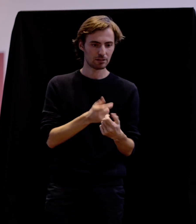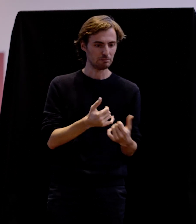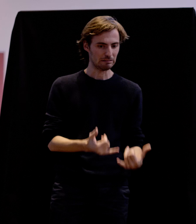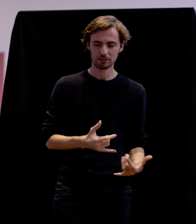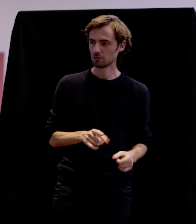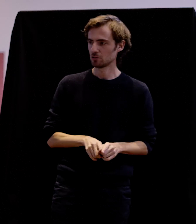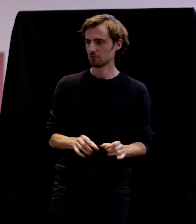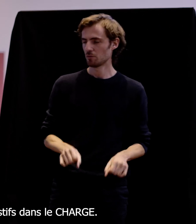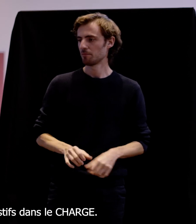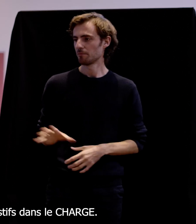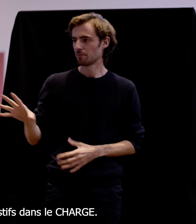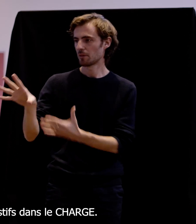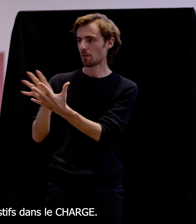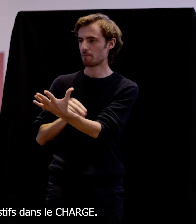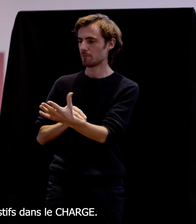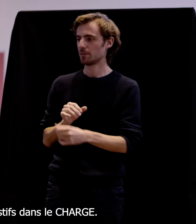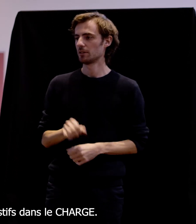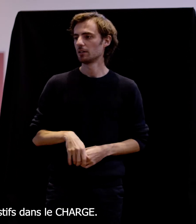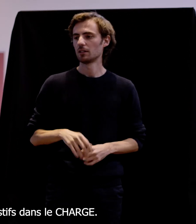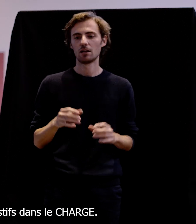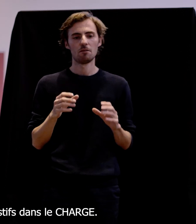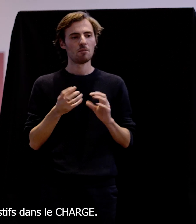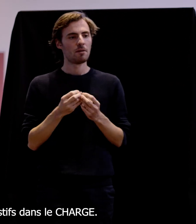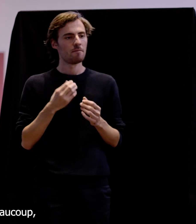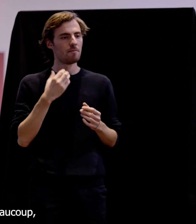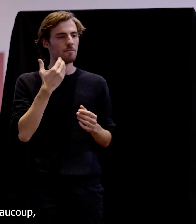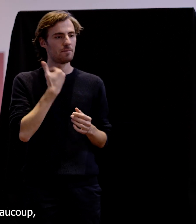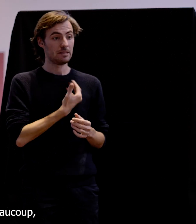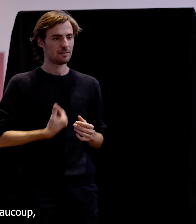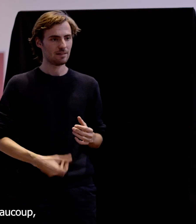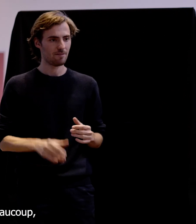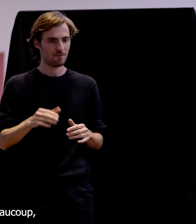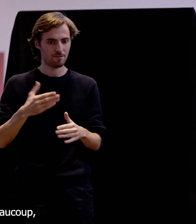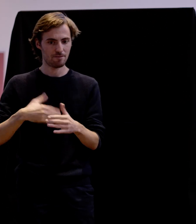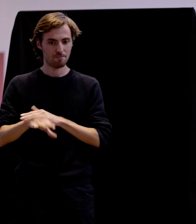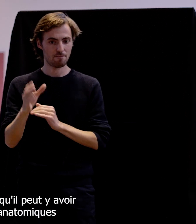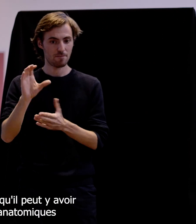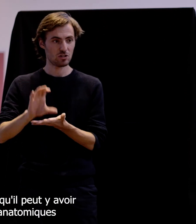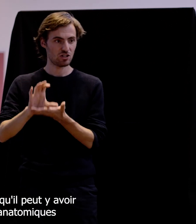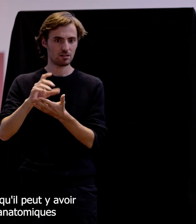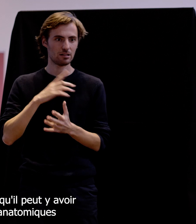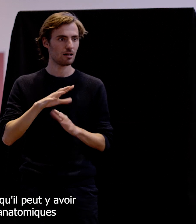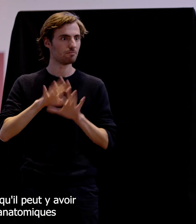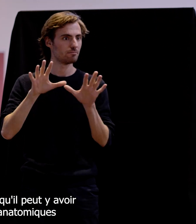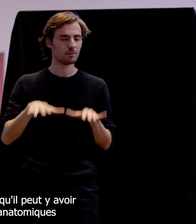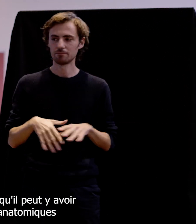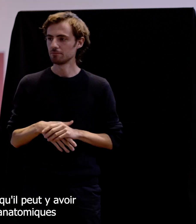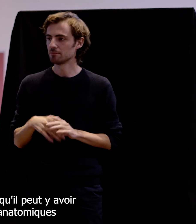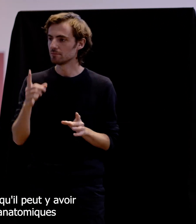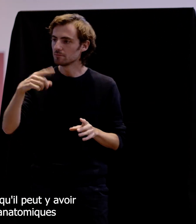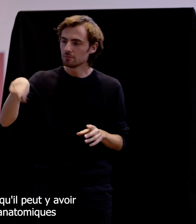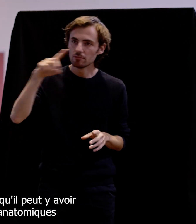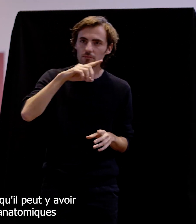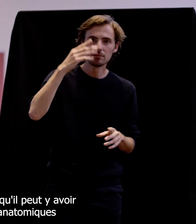ici. Alors, les problèmes digestifs dans le charge, il y en a beaucoup, hein, puisque vous savez qu'il peut y